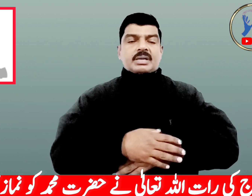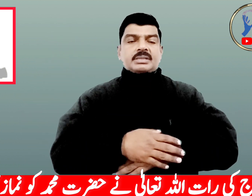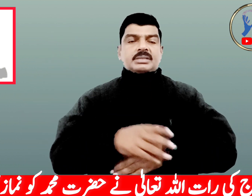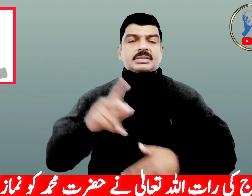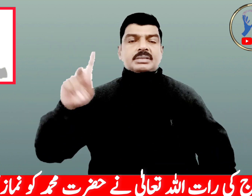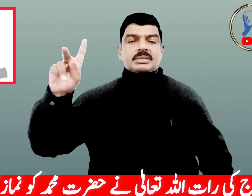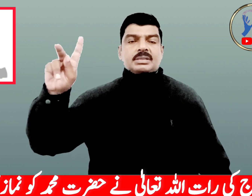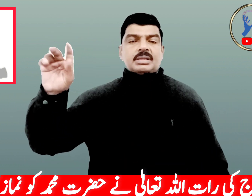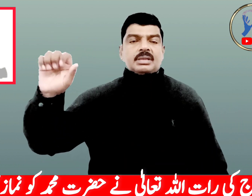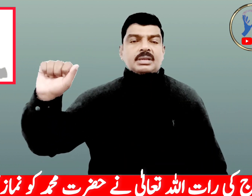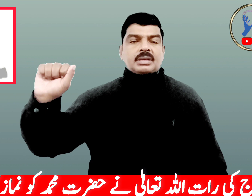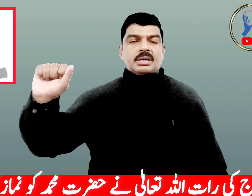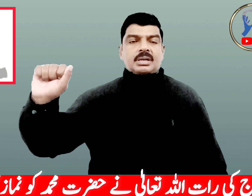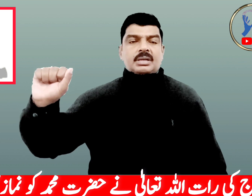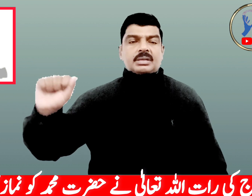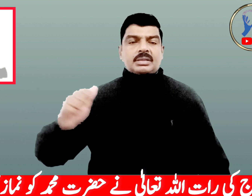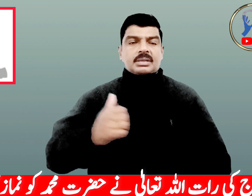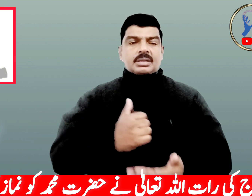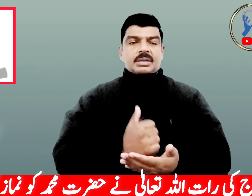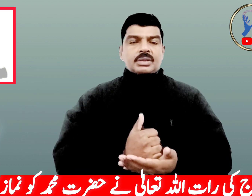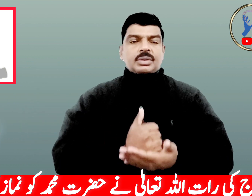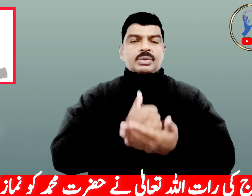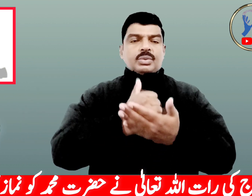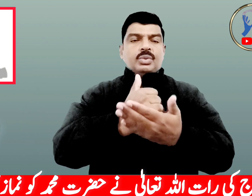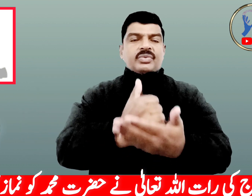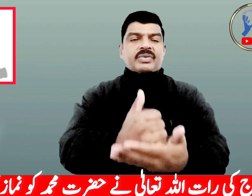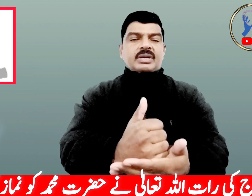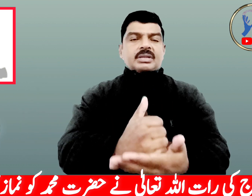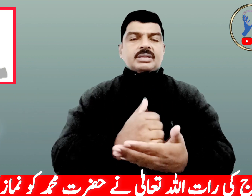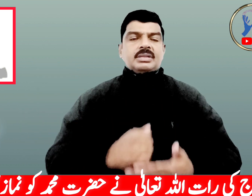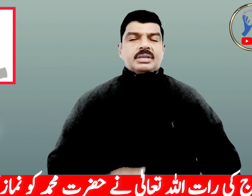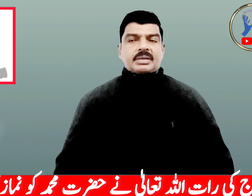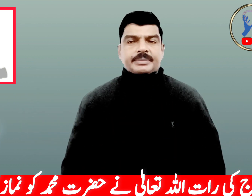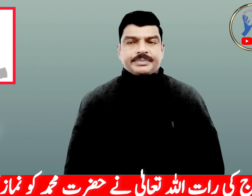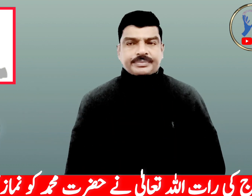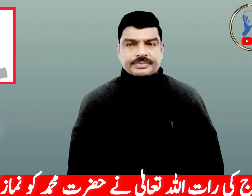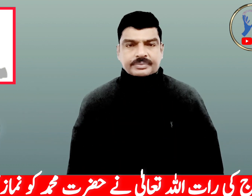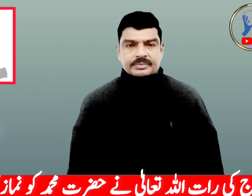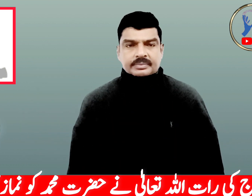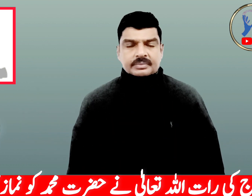نماز کا تحفہ دیا۔